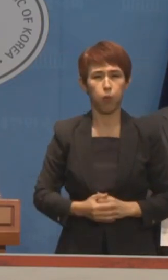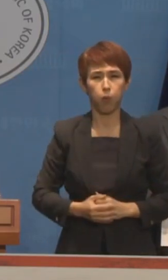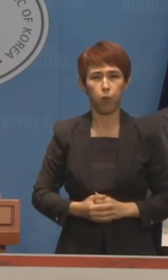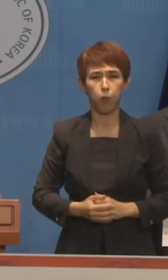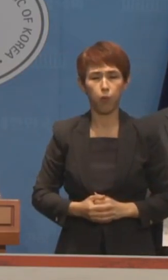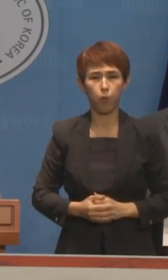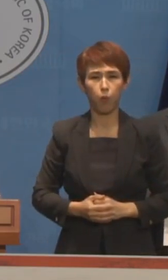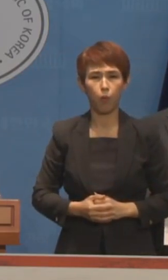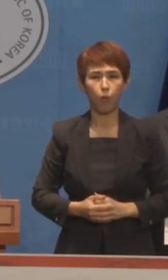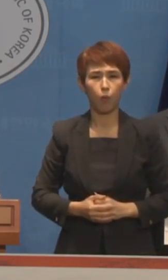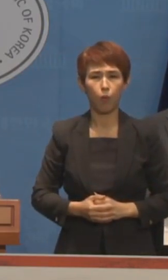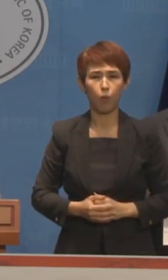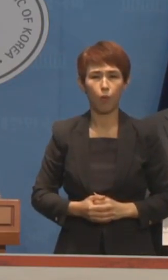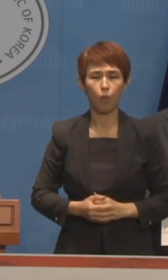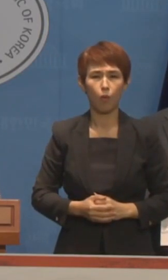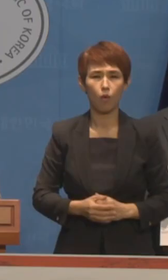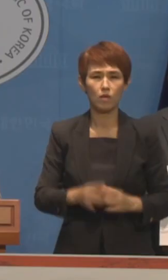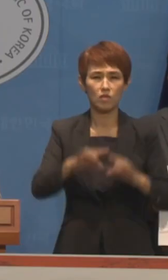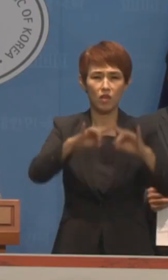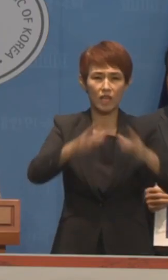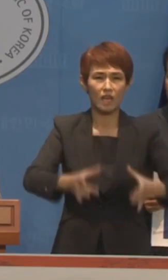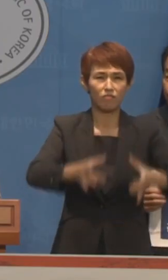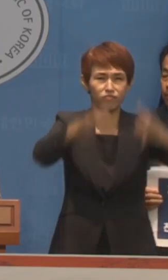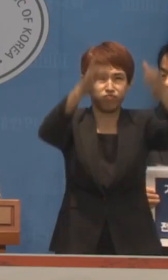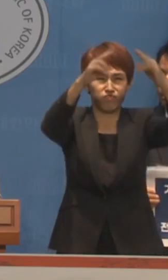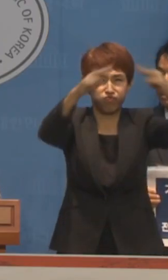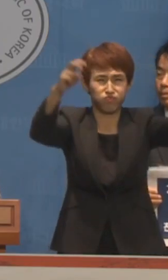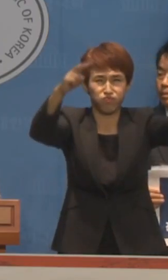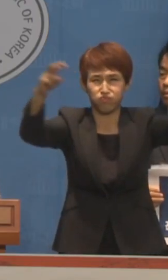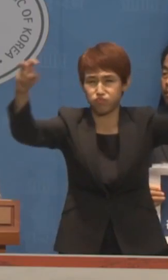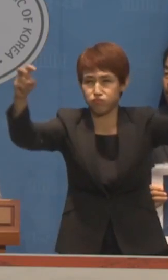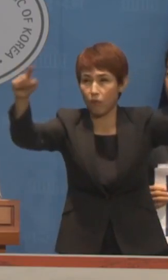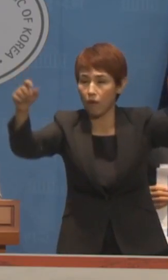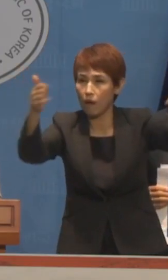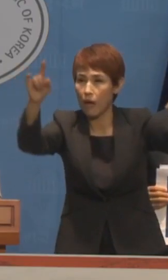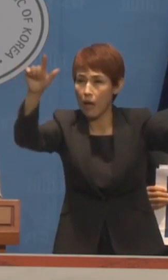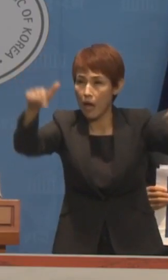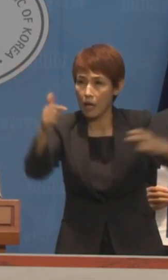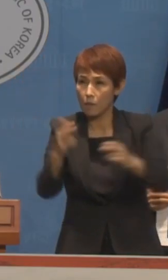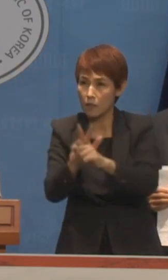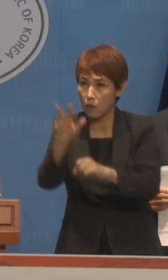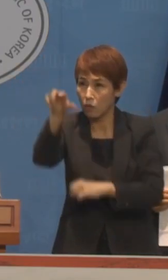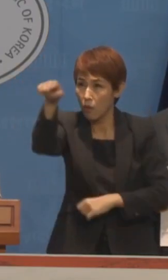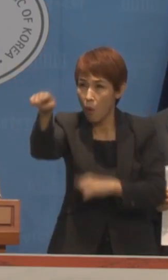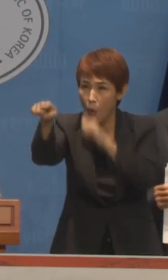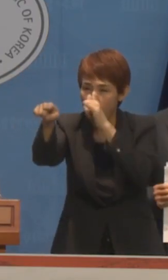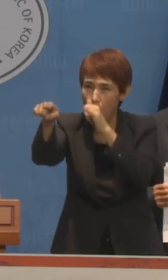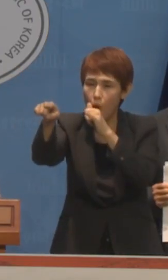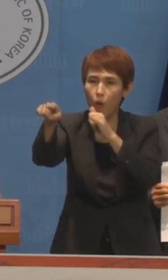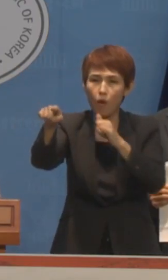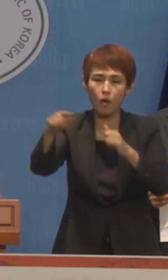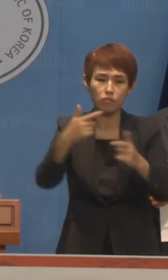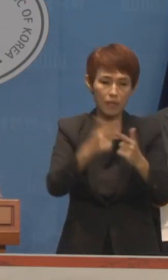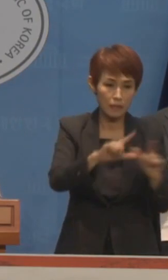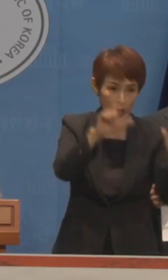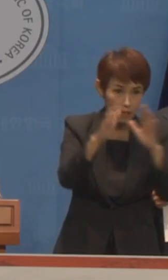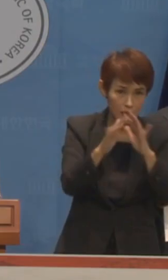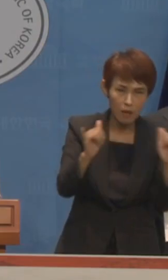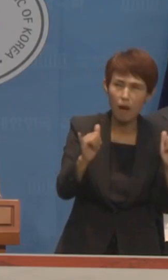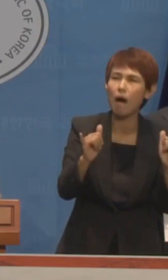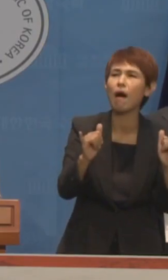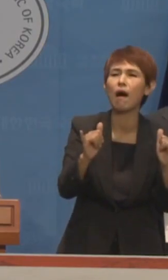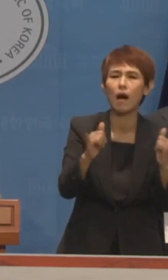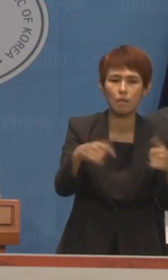길게 늘어서 있는 송전선로의 모습들, 그리고 그 끝에 있는 핵발전소라는 존재와 함께 지역의 사람들이 수십 년간